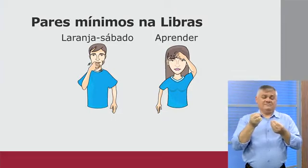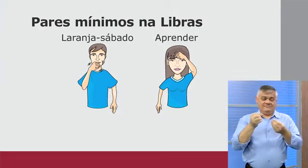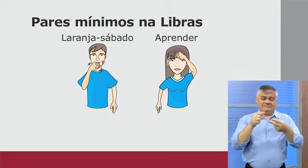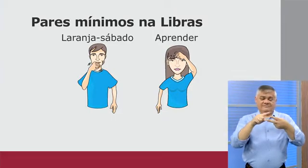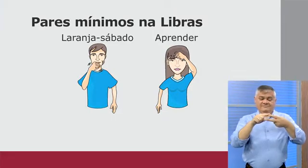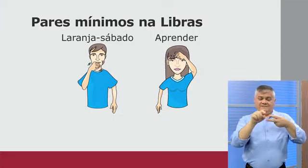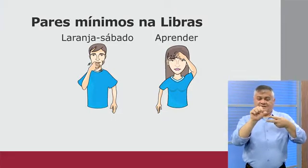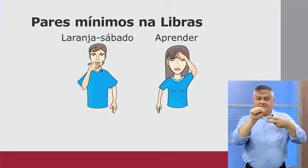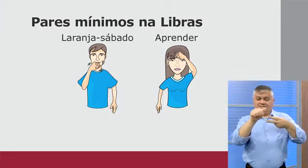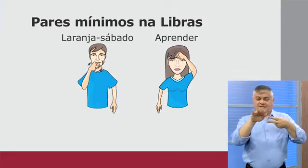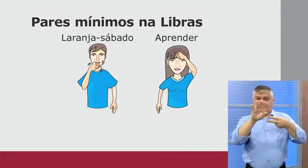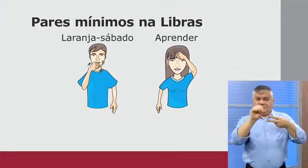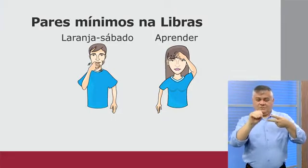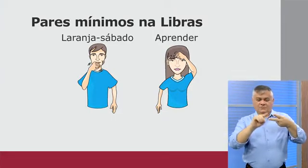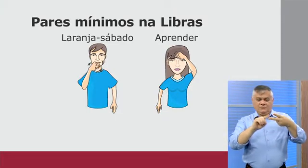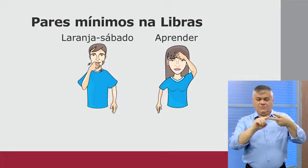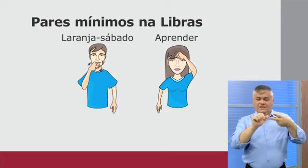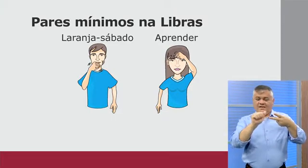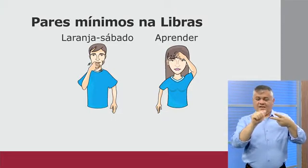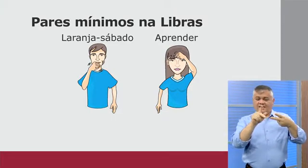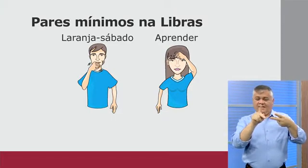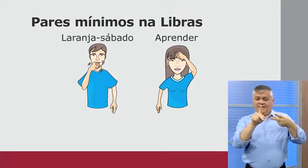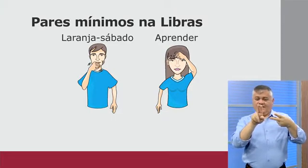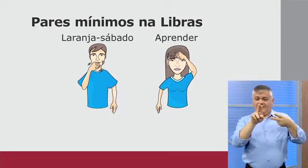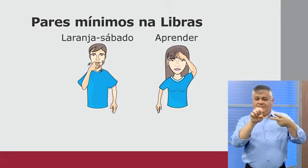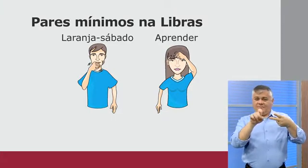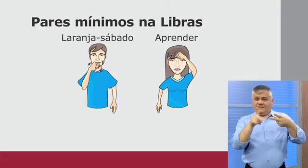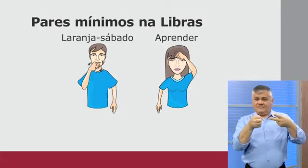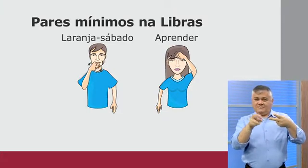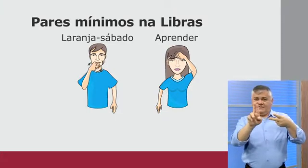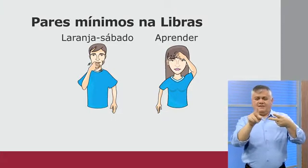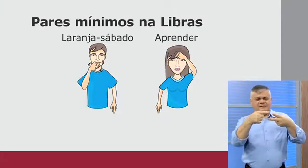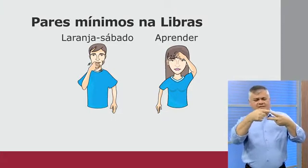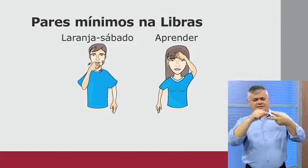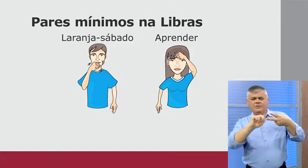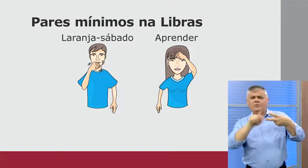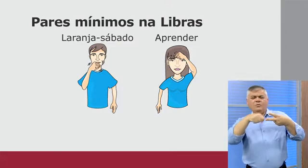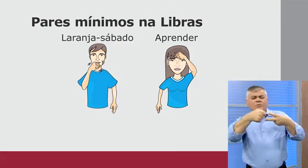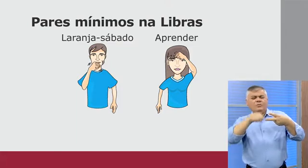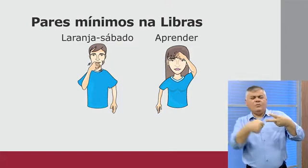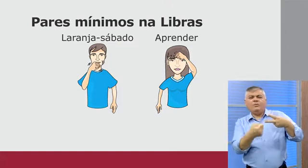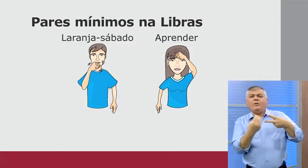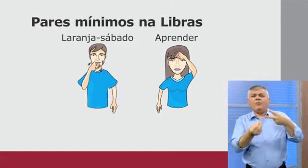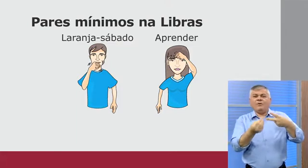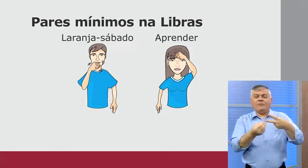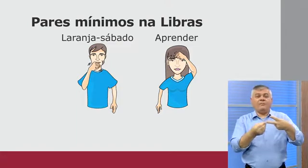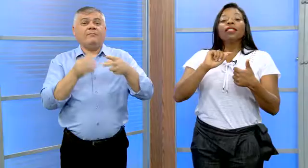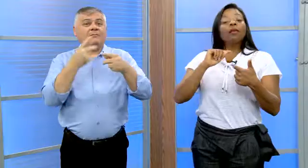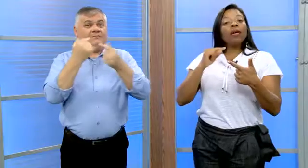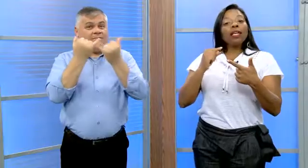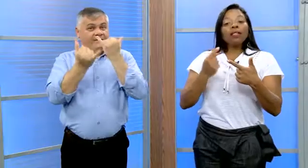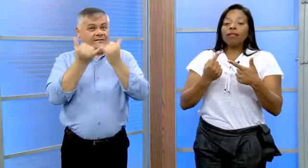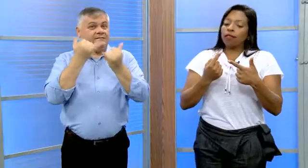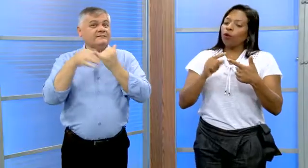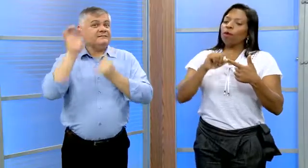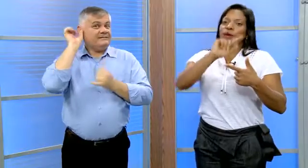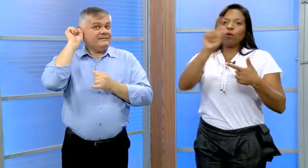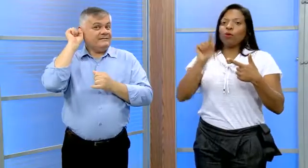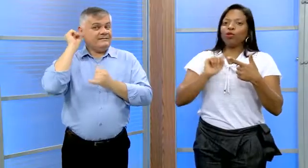aprender. Pensem, eu disse para vocês que tem a mesma configuração do sinal de ouvinte. Também, o ponto